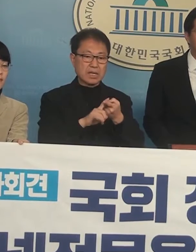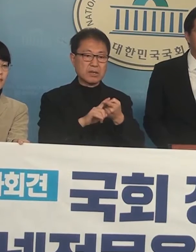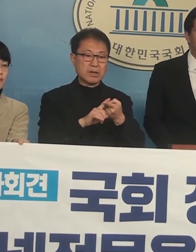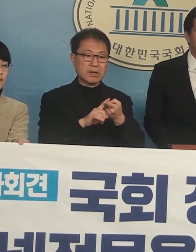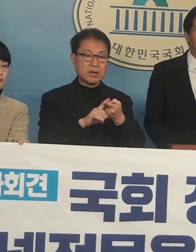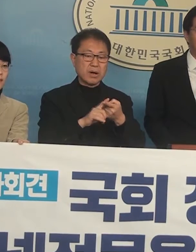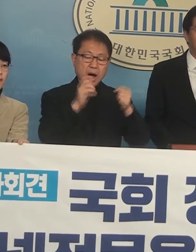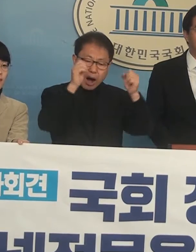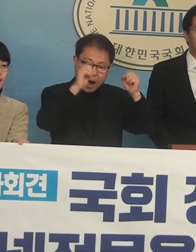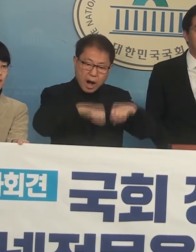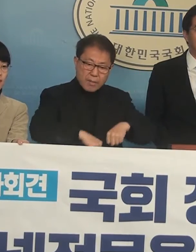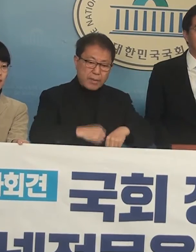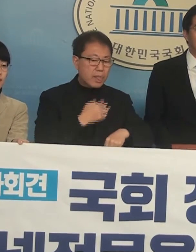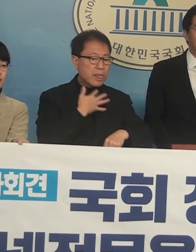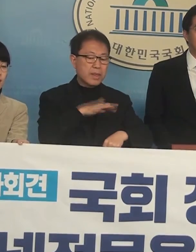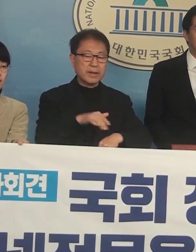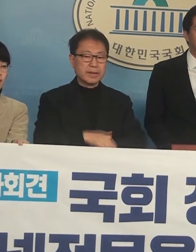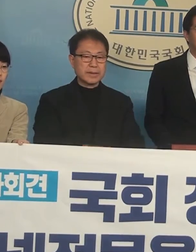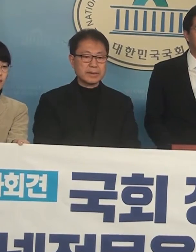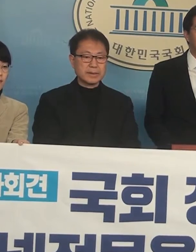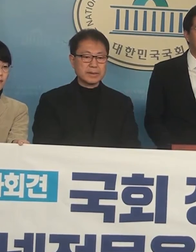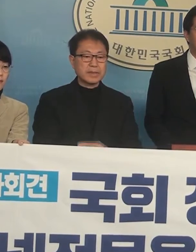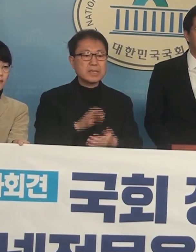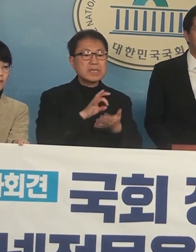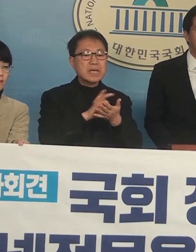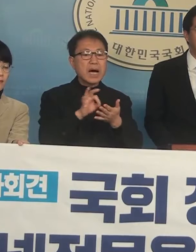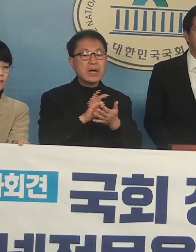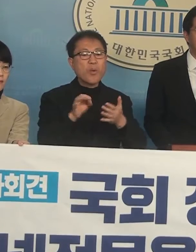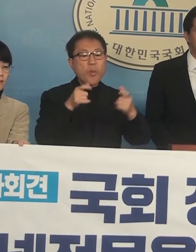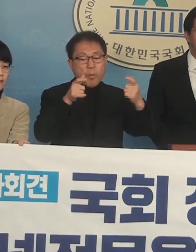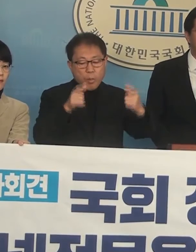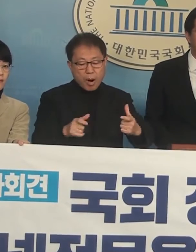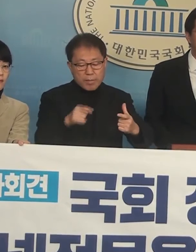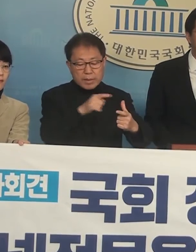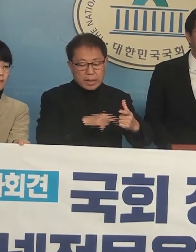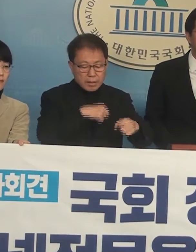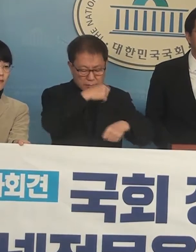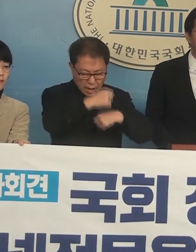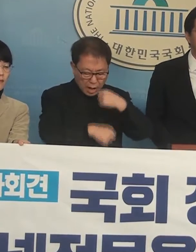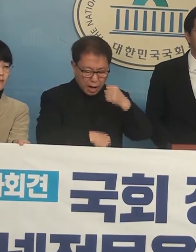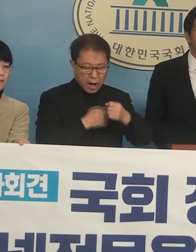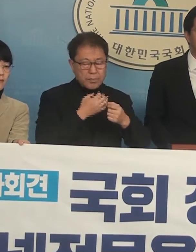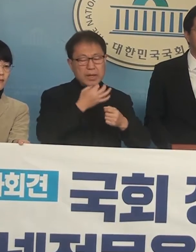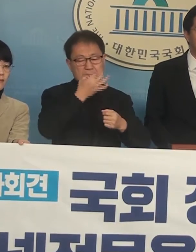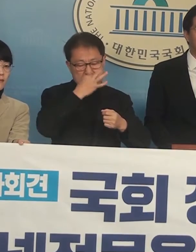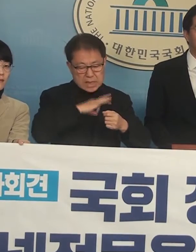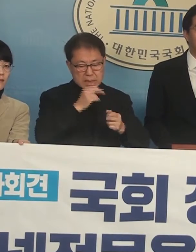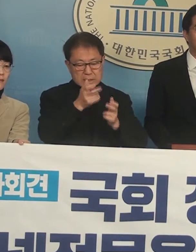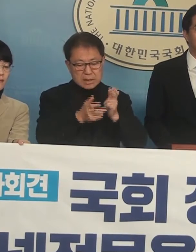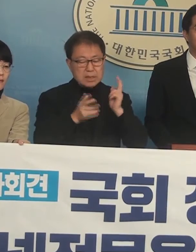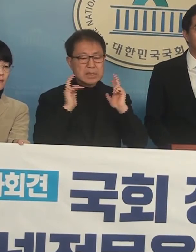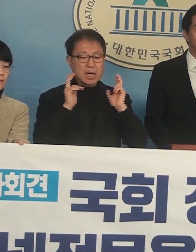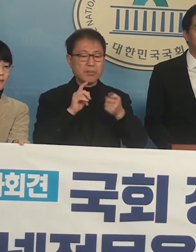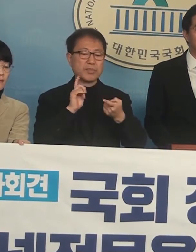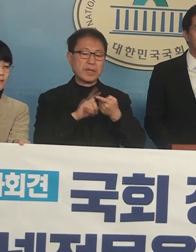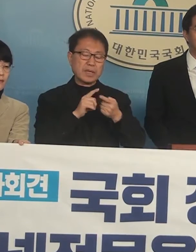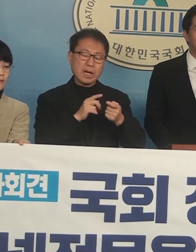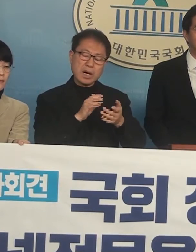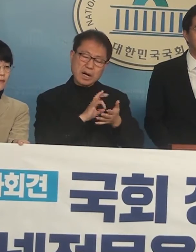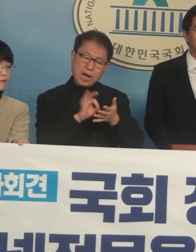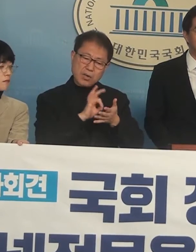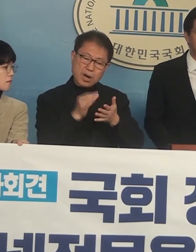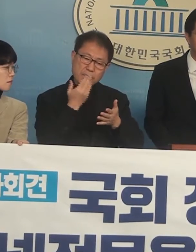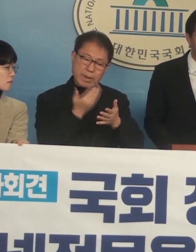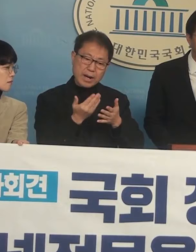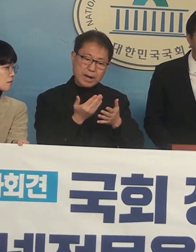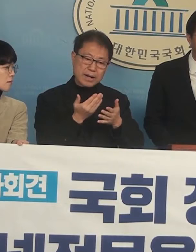결코 합의한 바가 없습니다. 그 사용 범위에 관해서 무제한의 산업적 목적의 활용 가능성이 있는 이번